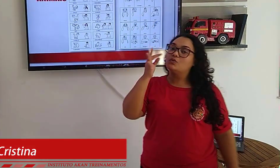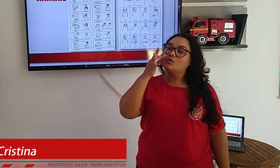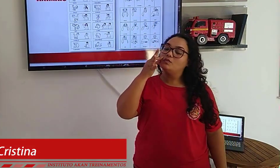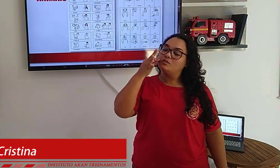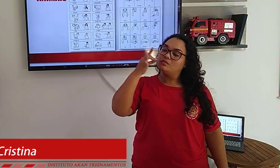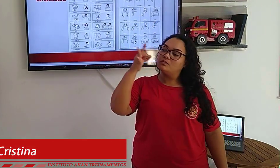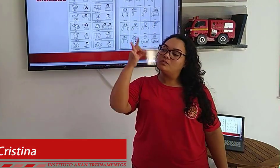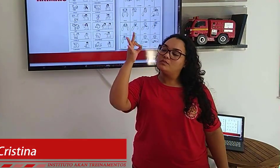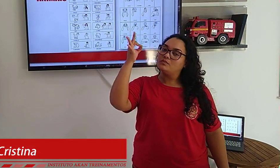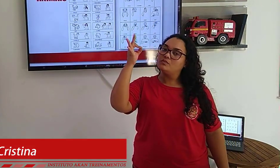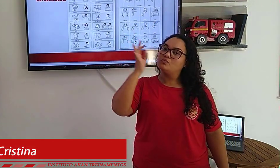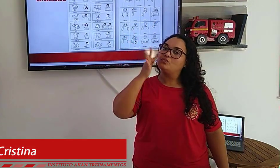Gato.